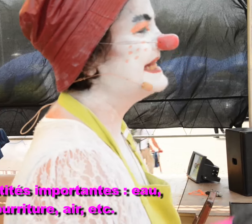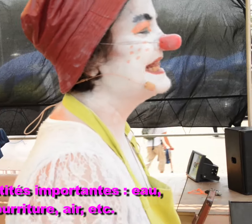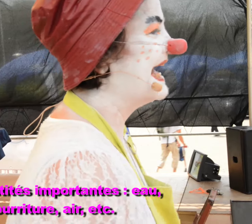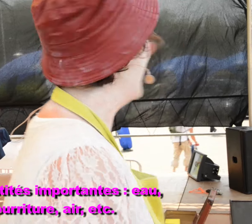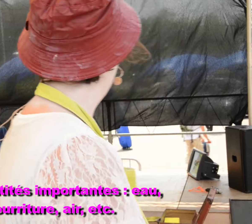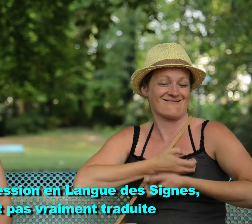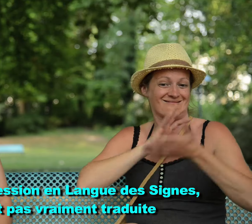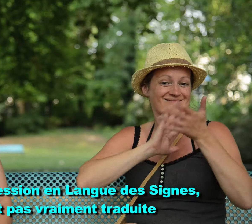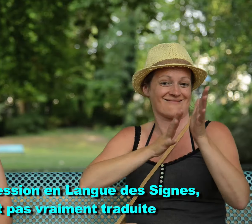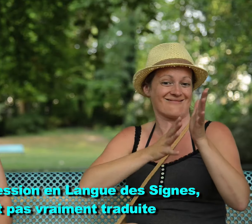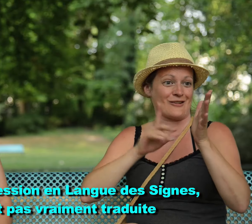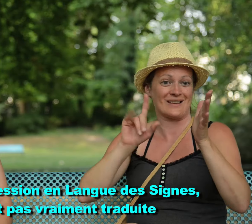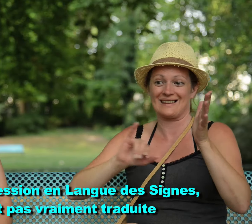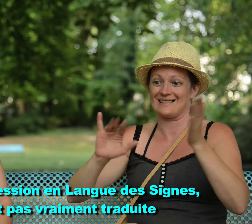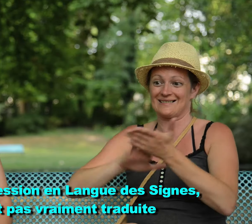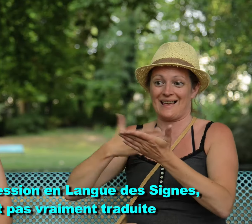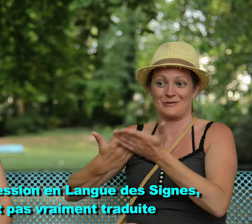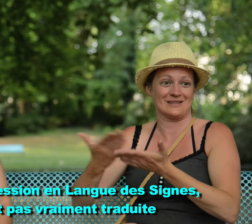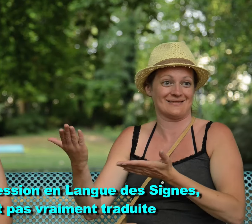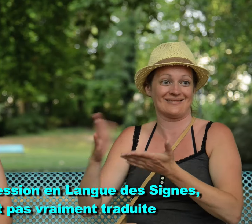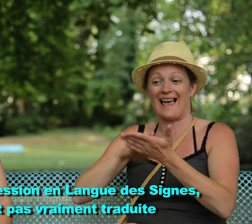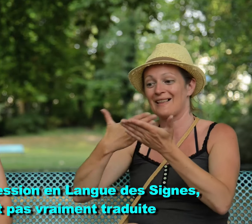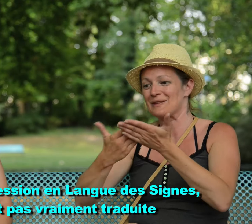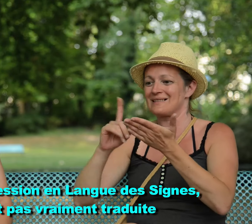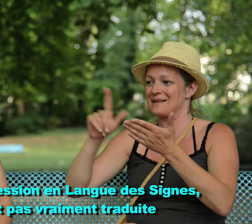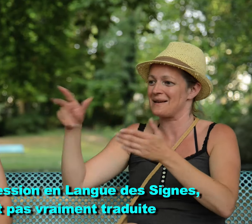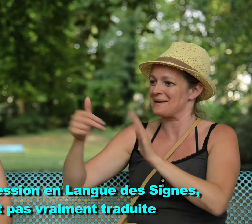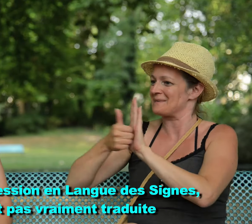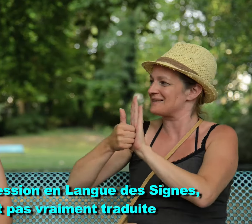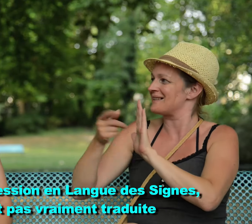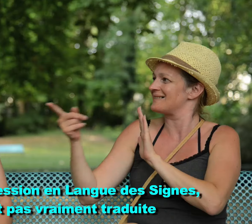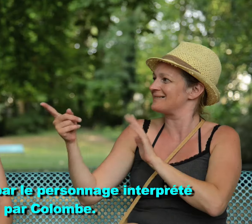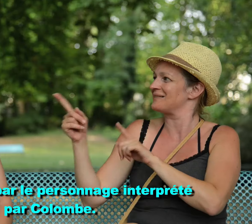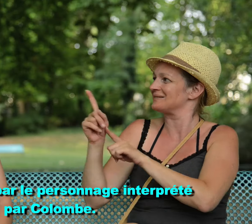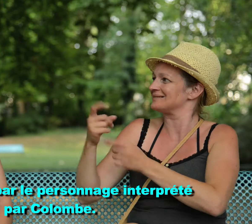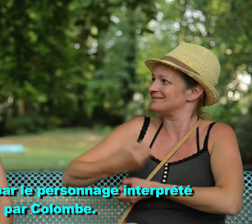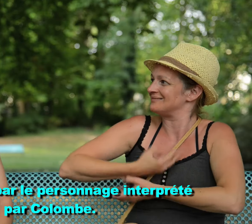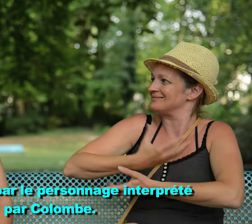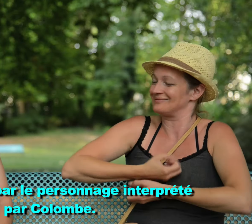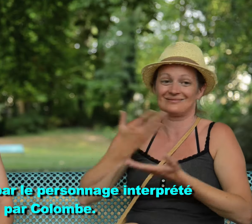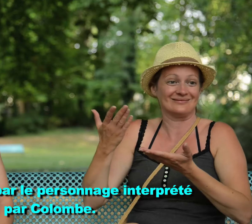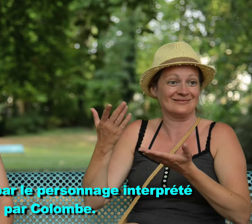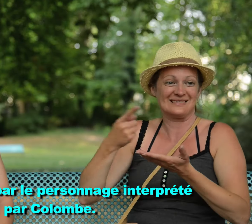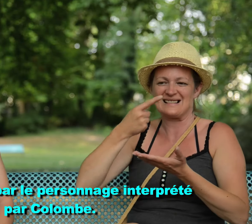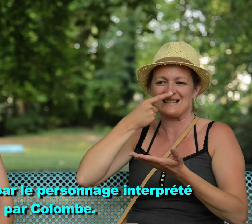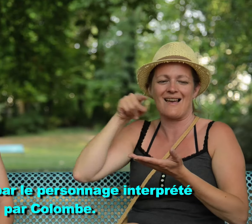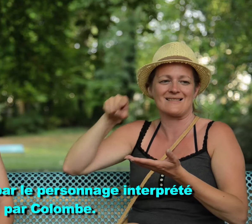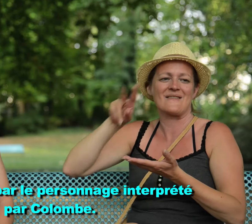etc. C'est de l'expression en langue des signes et qui n pas vraiment traduit mais qui est repris par le rôle de Colombe.